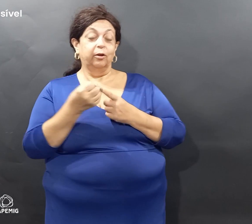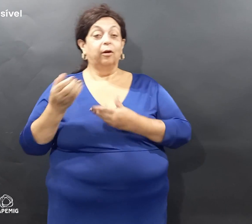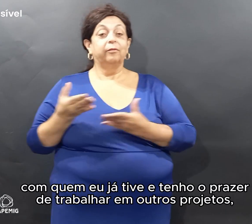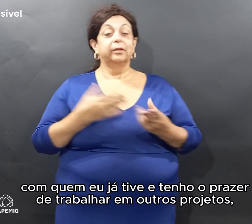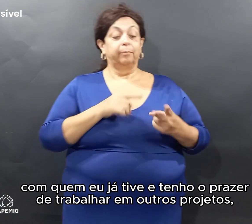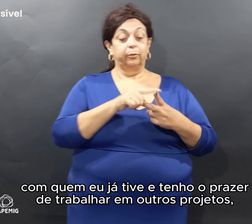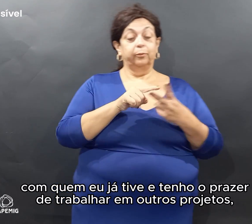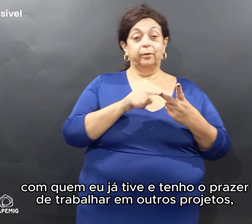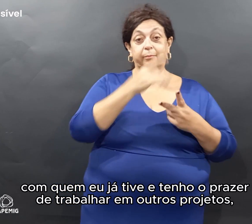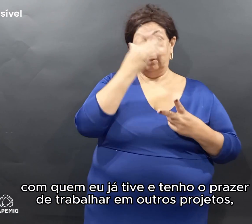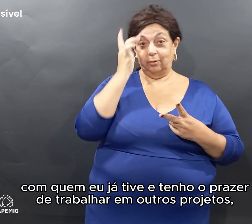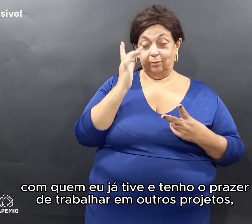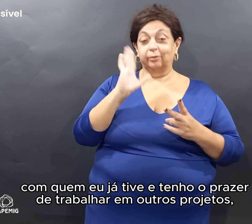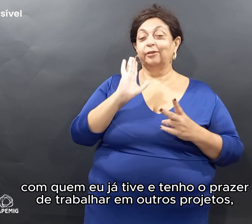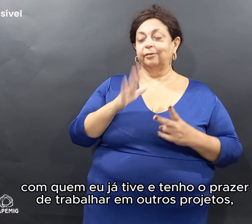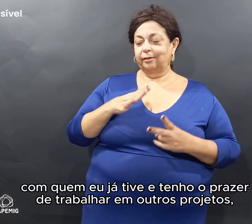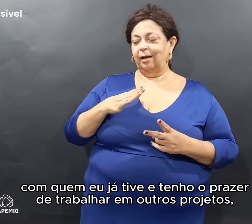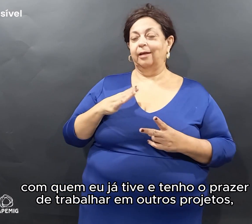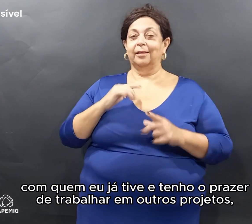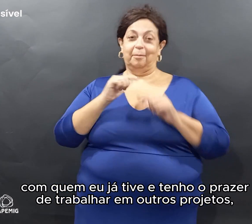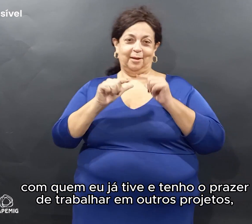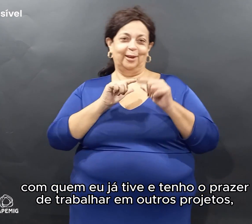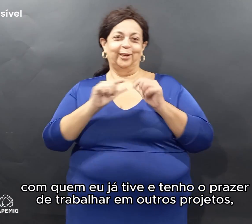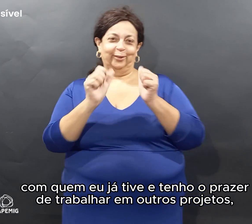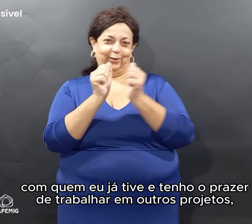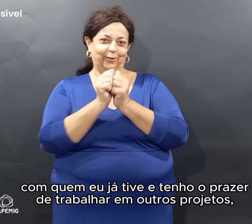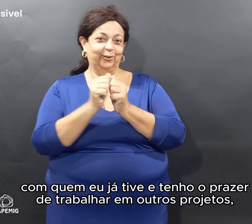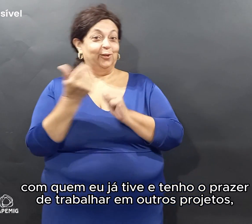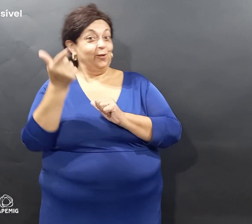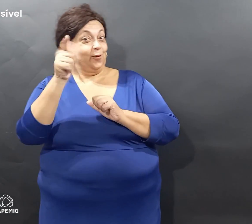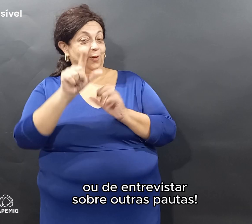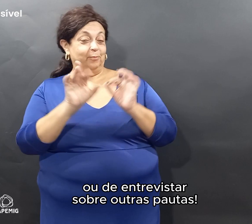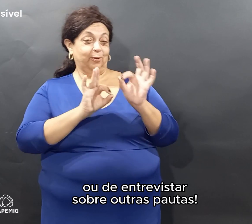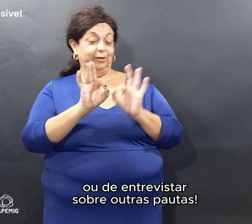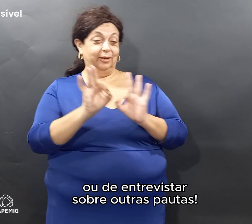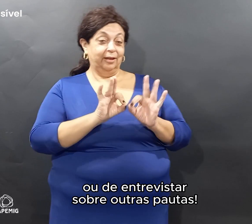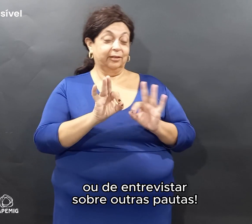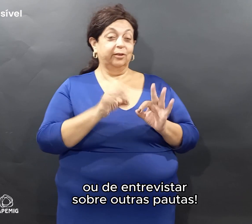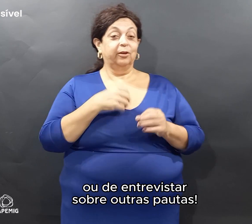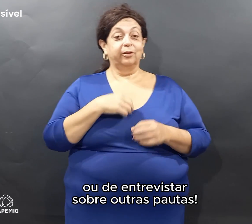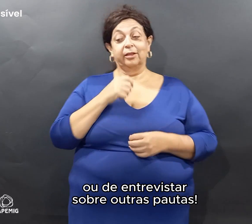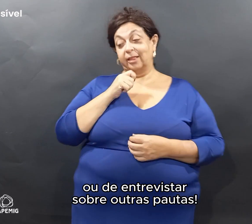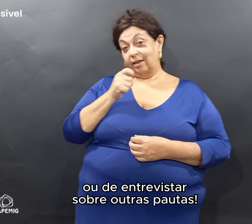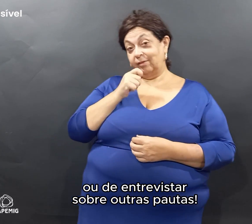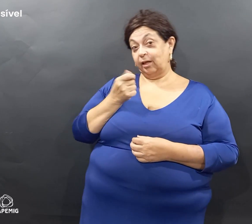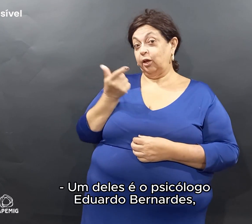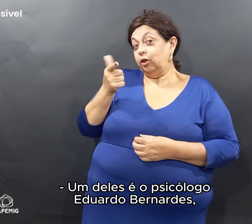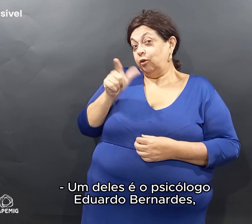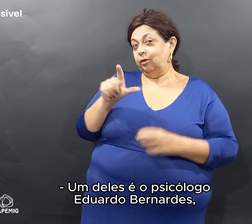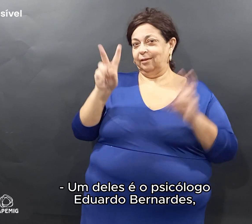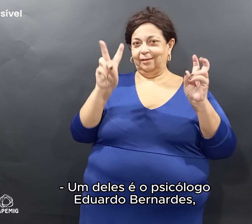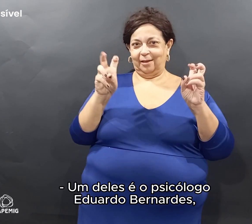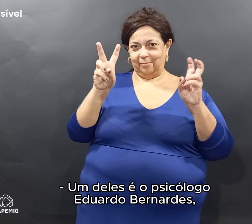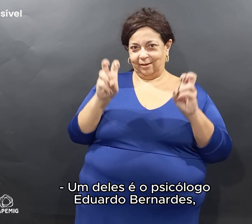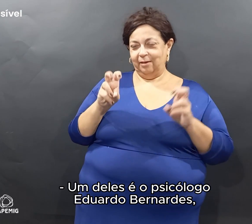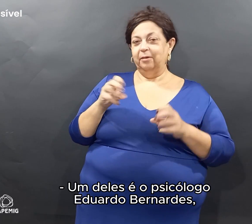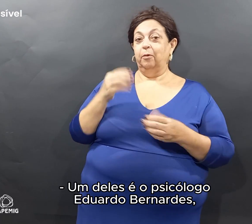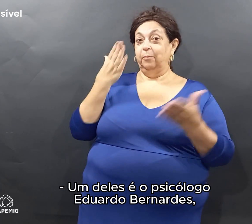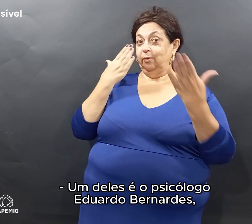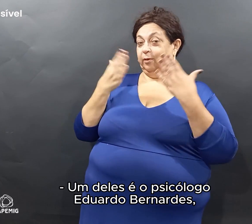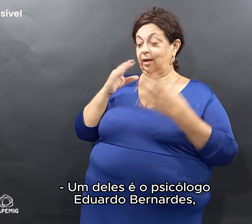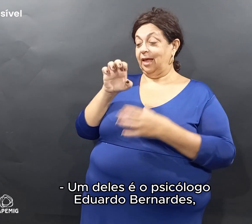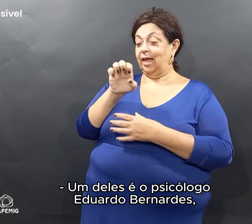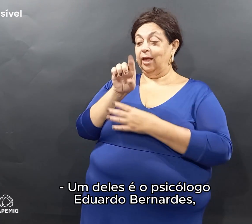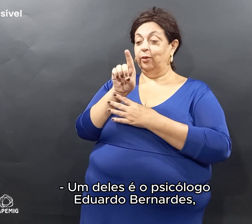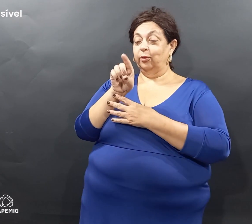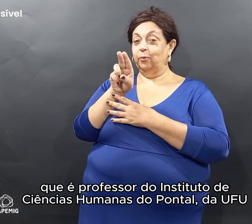áreas, com quem eu já tive e tenho o prazer de trabalhar em outros projetos ou de entrevistar sobre outras pautas. Um deles é o psicólogo